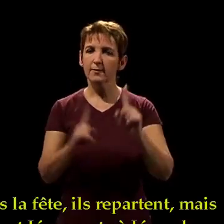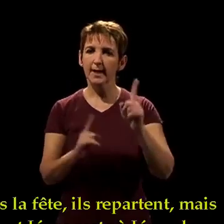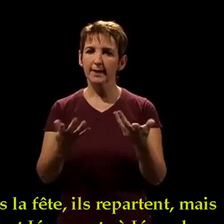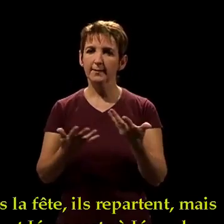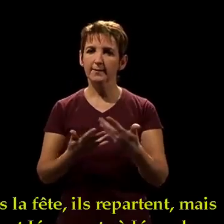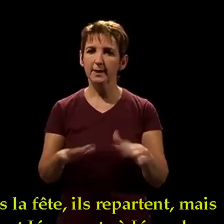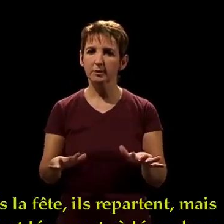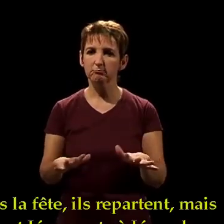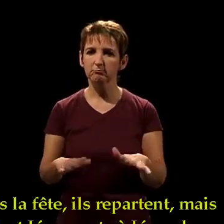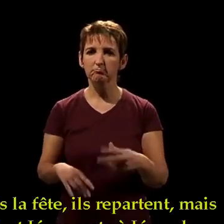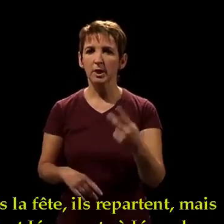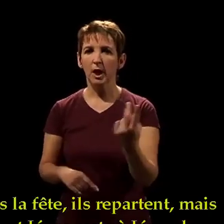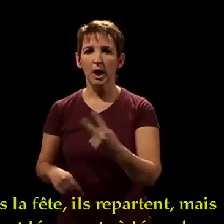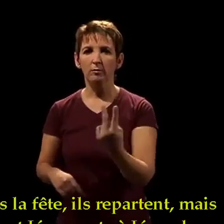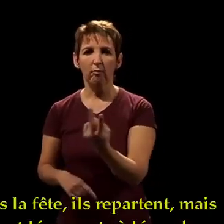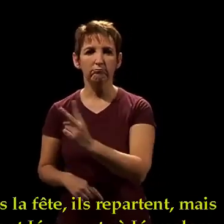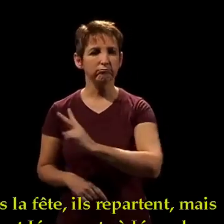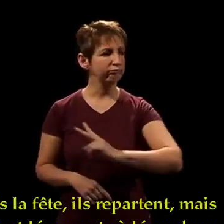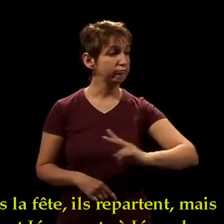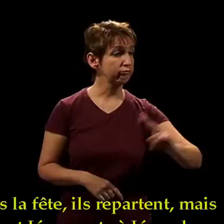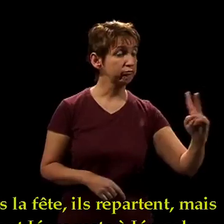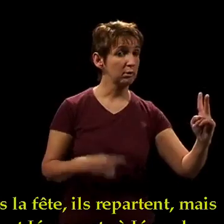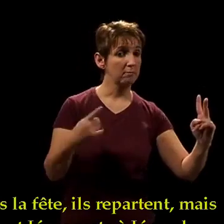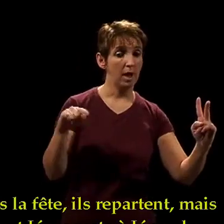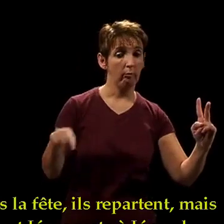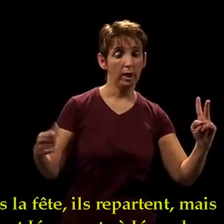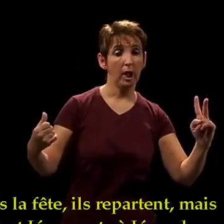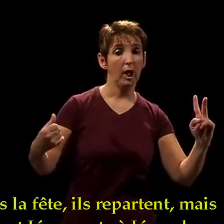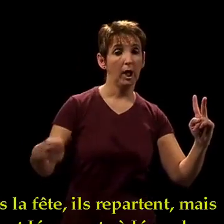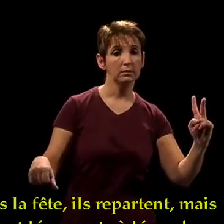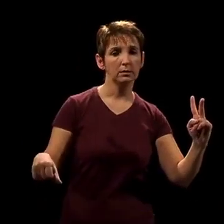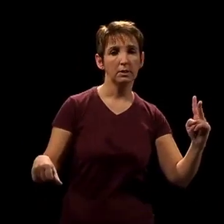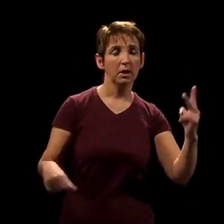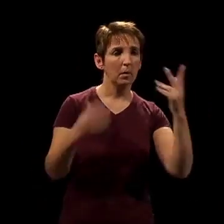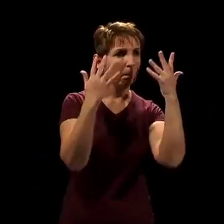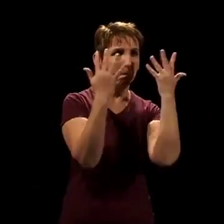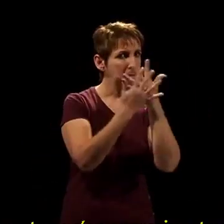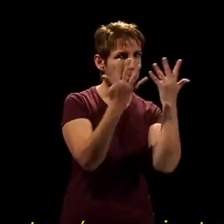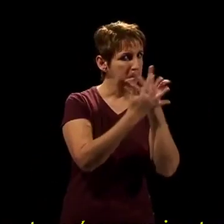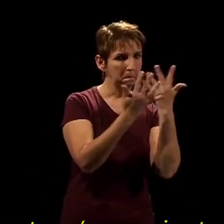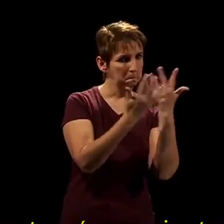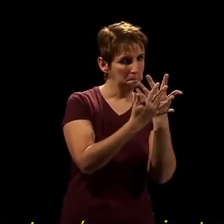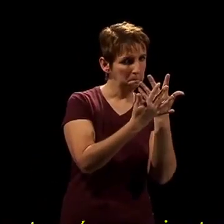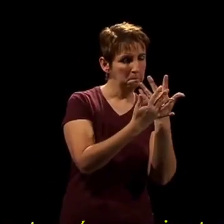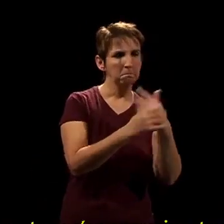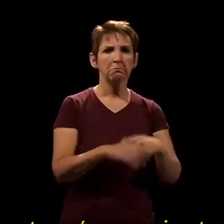Après la fête, ils repartent, mais l'enfant Jésus reste à Jérusalem et ses parents ne s'en aperçoivent